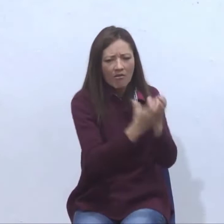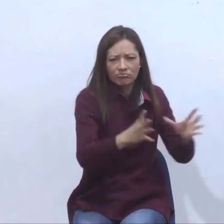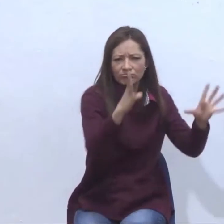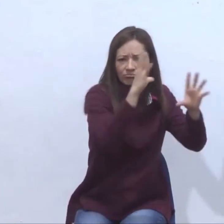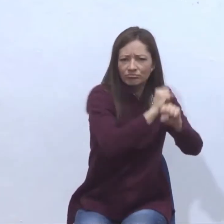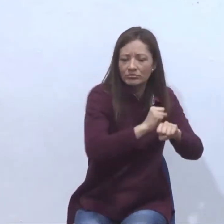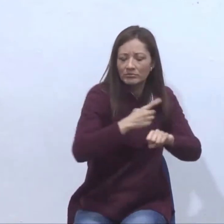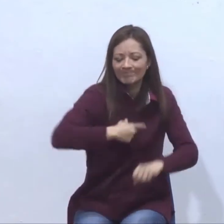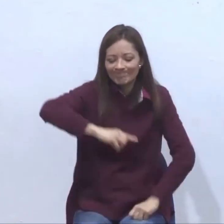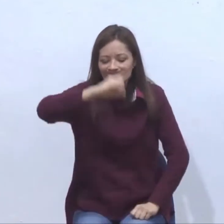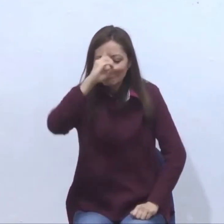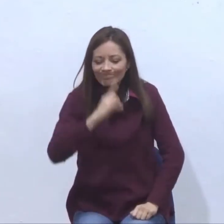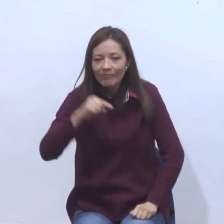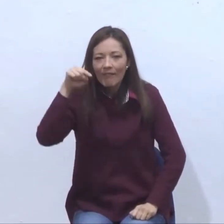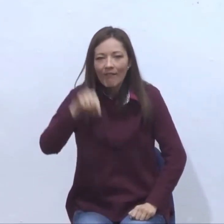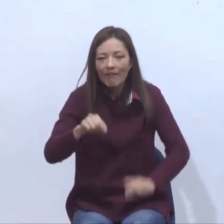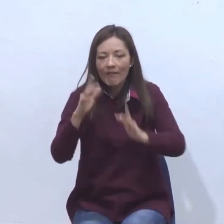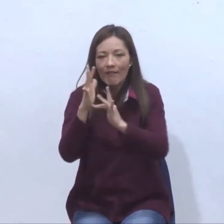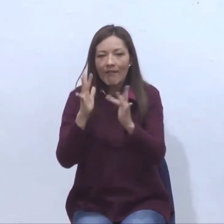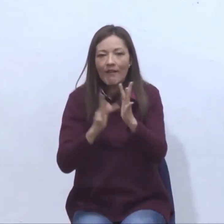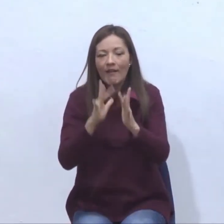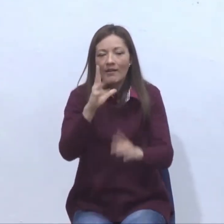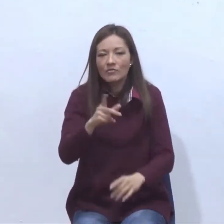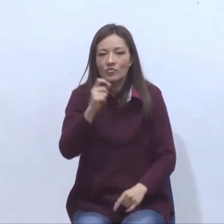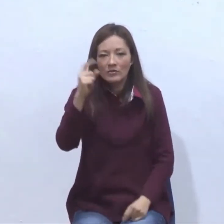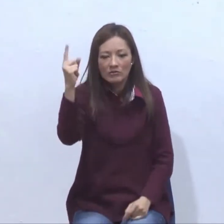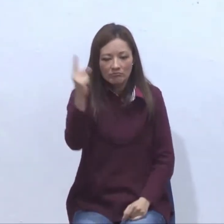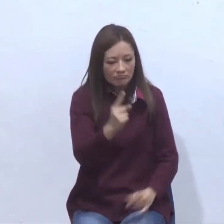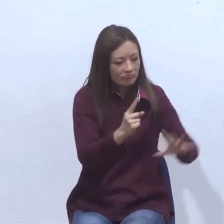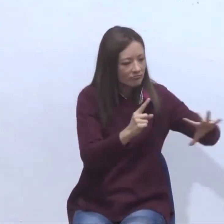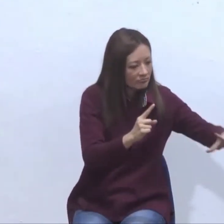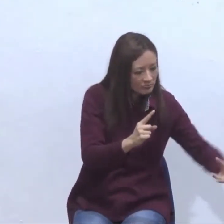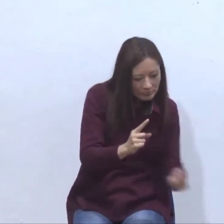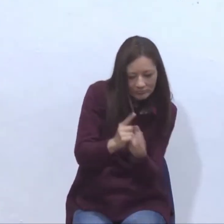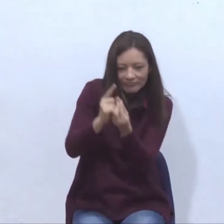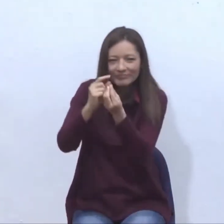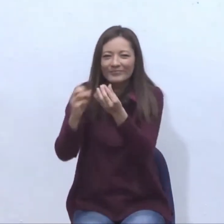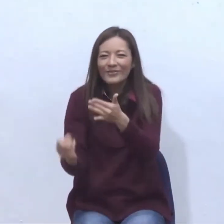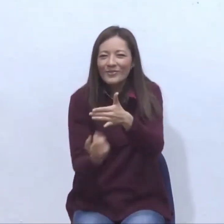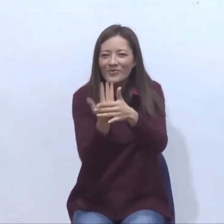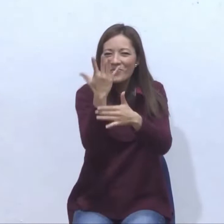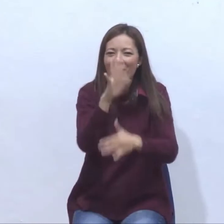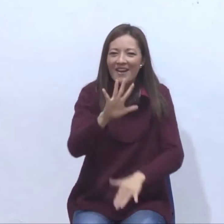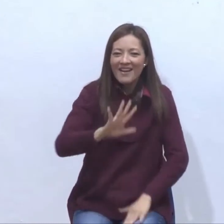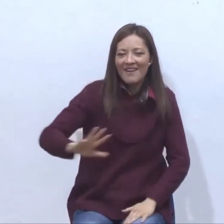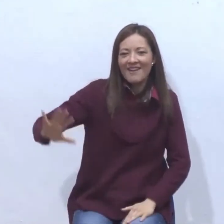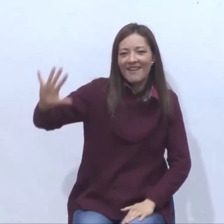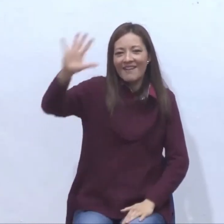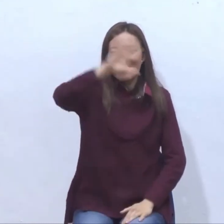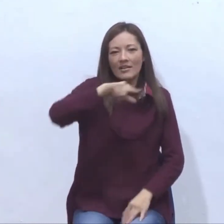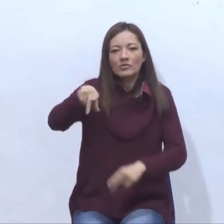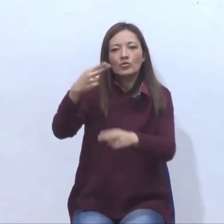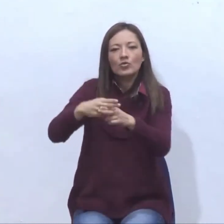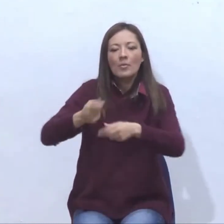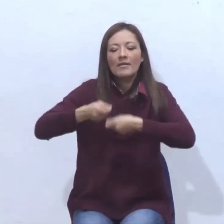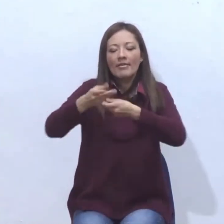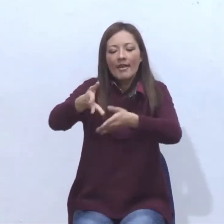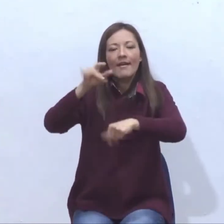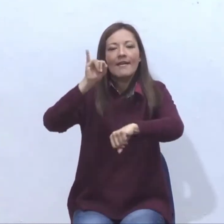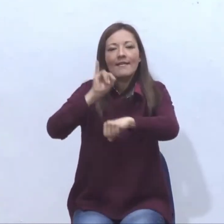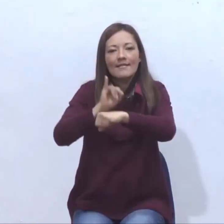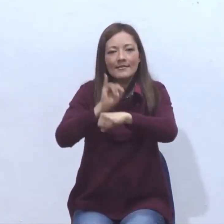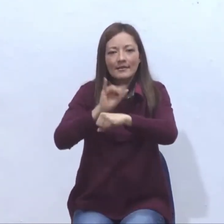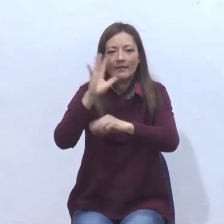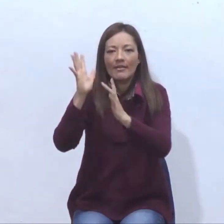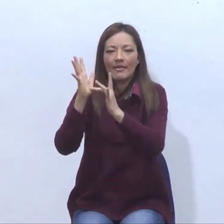través de su Hijo se conforme una nueva nación, la cual lleva por nombre Iglesia, Iglesia